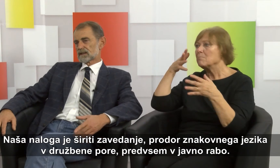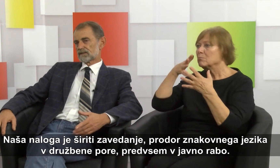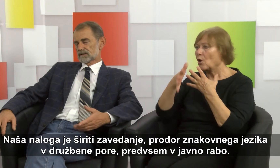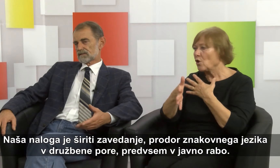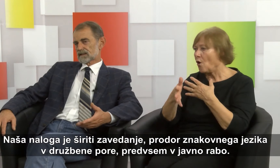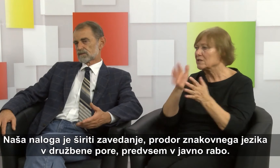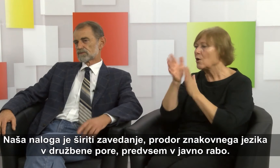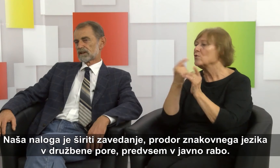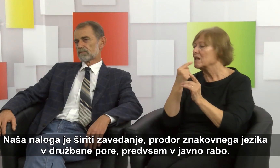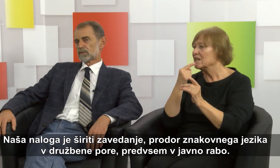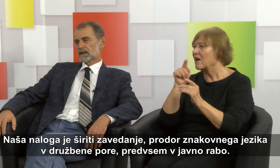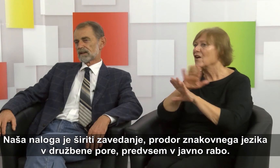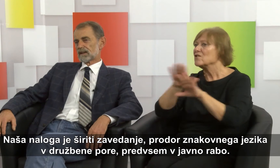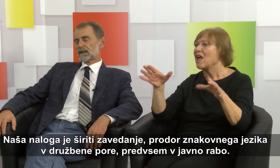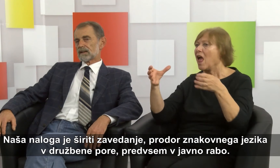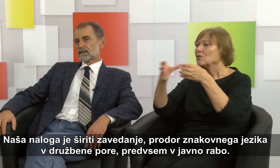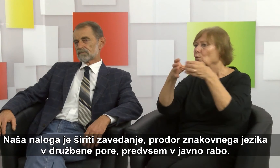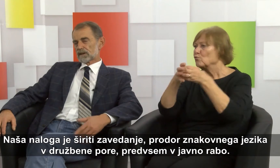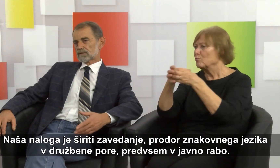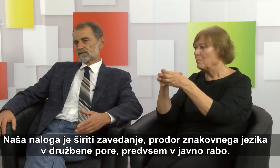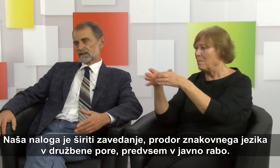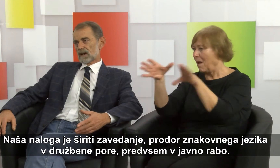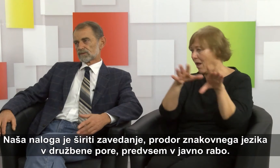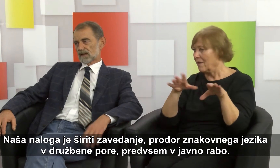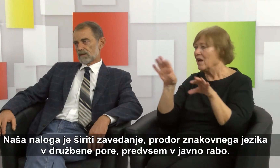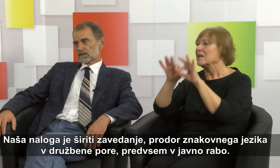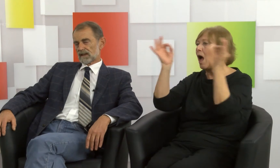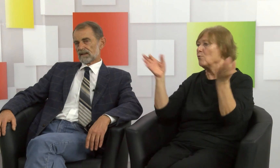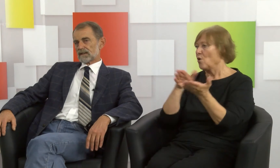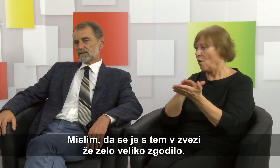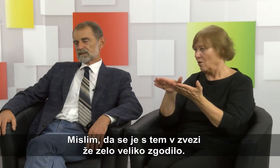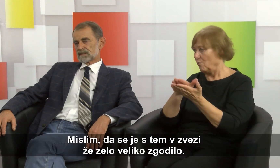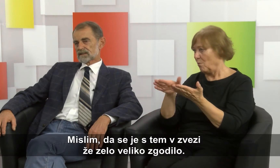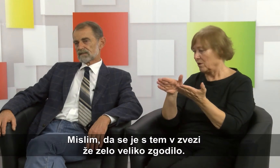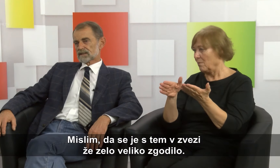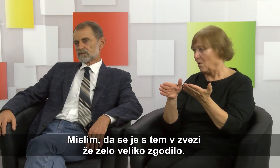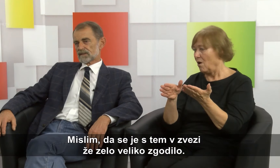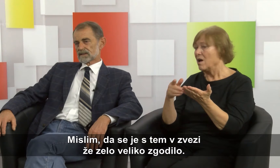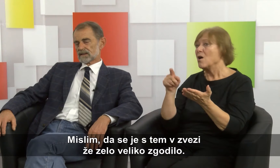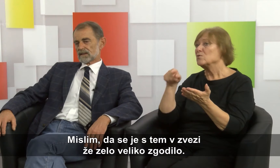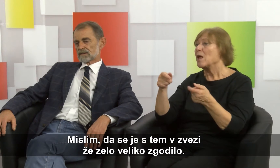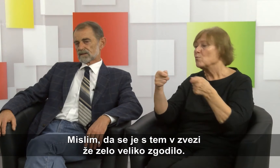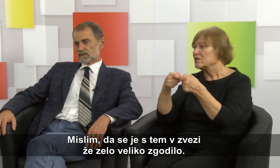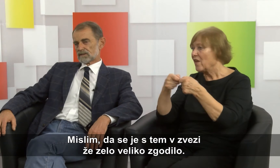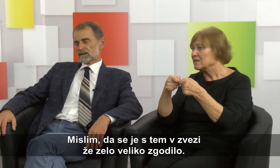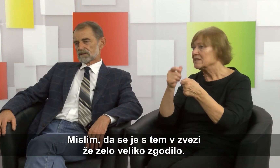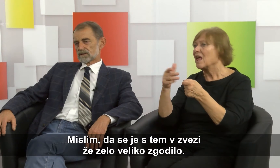v te vse družbene pore, predvsem v javno rabo. Mislim, da se je s tem v zvezi zelo veliko